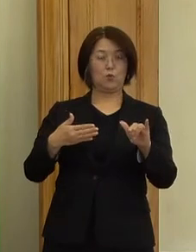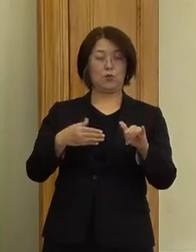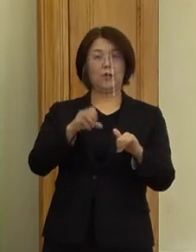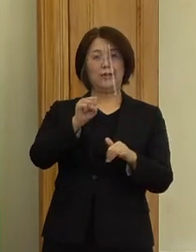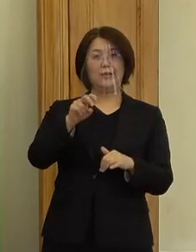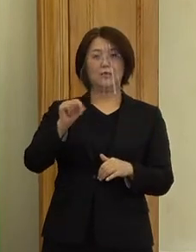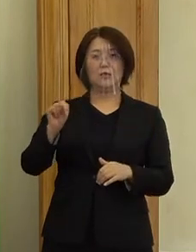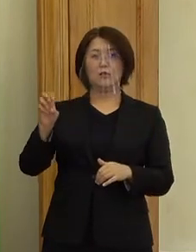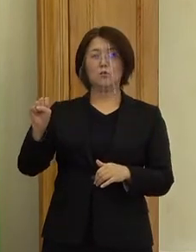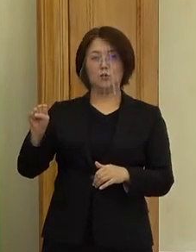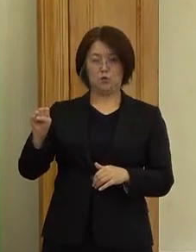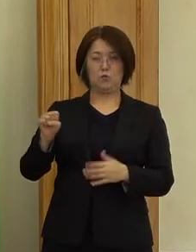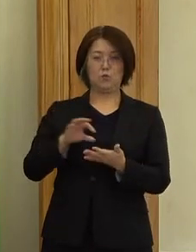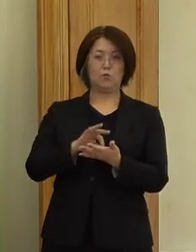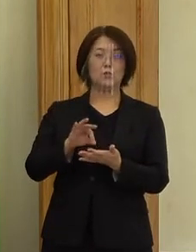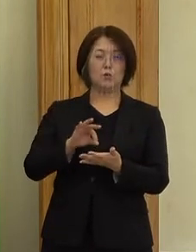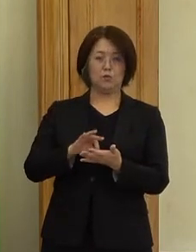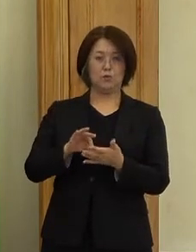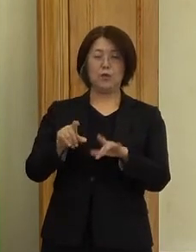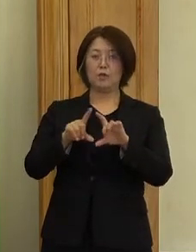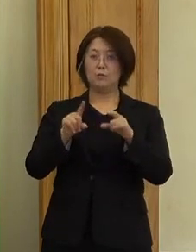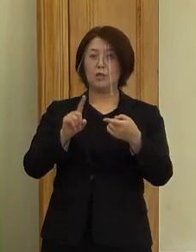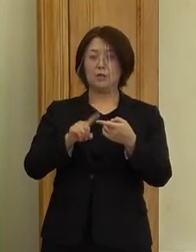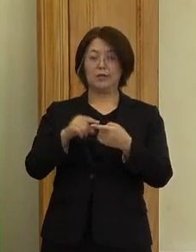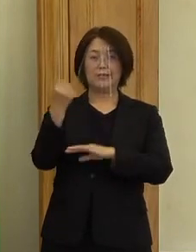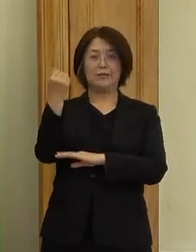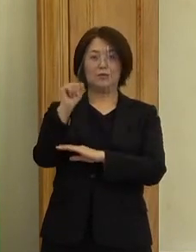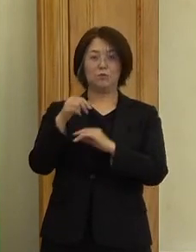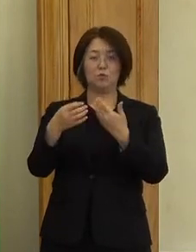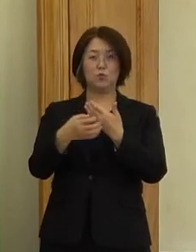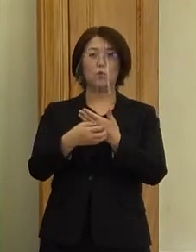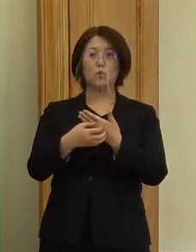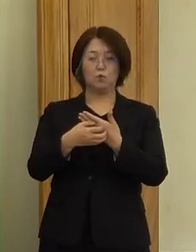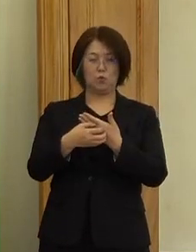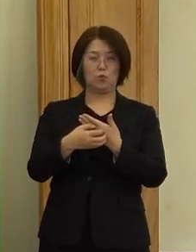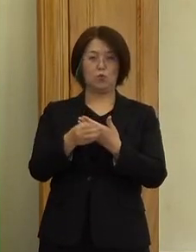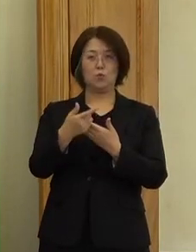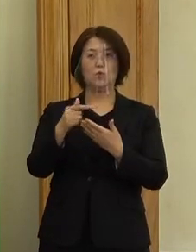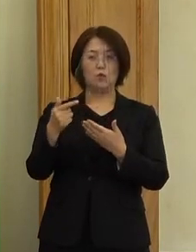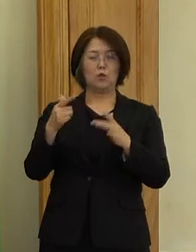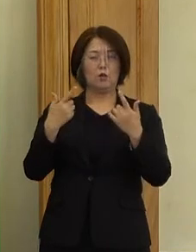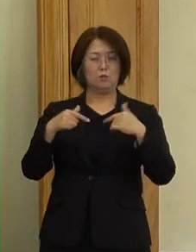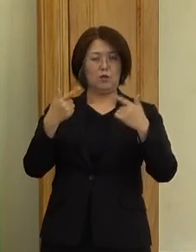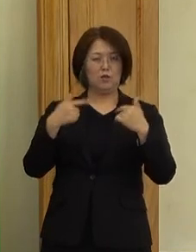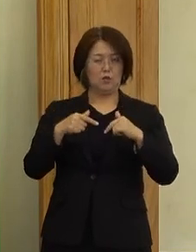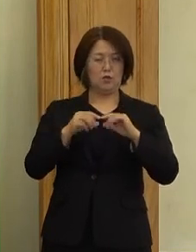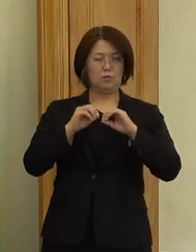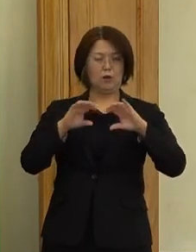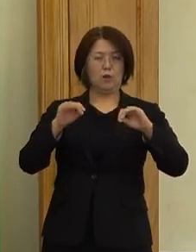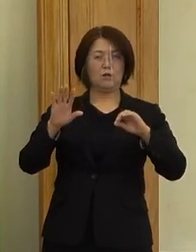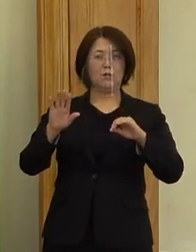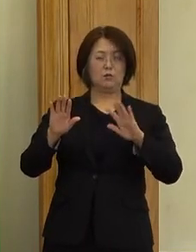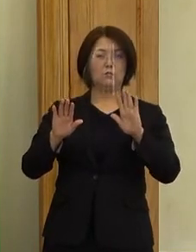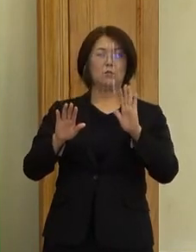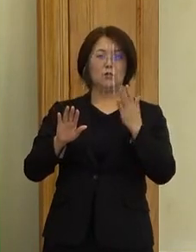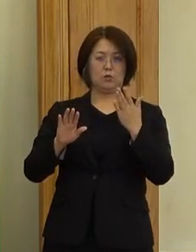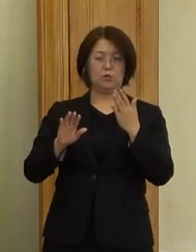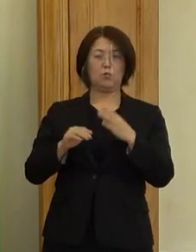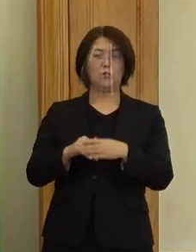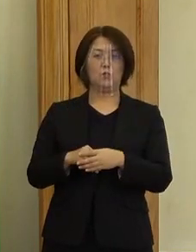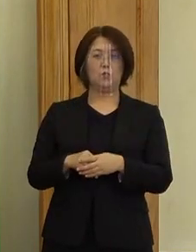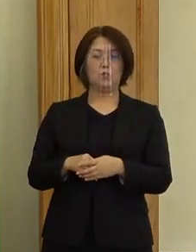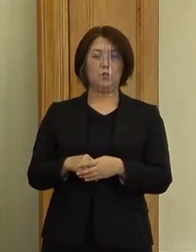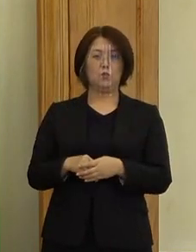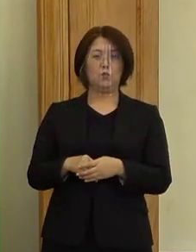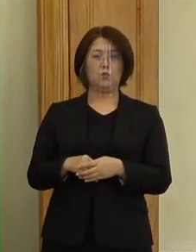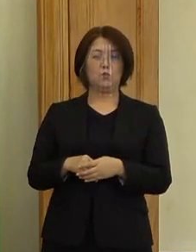SNS を使ったり、またもちろん一般的な新聞広告なども、まあ、このところ連日のように出ておりますが、使っているところでございます。